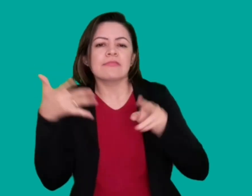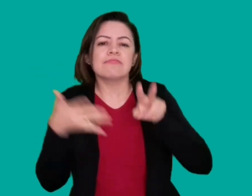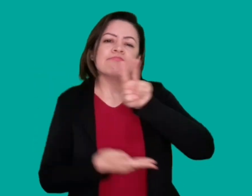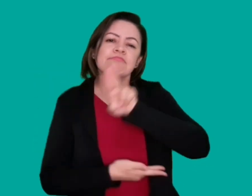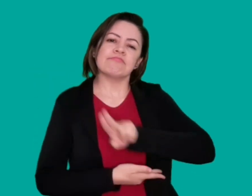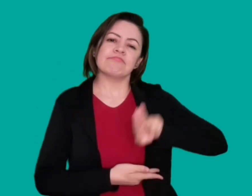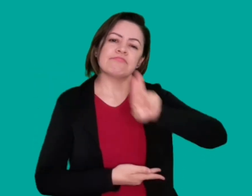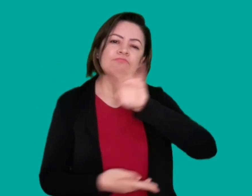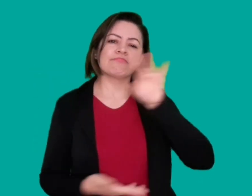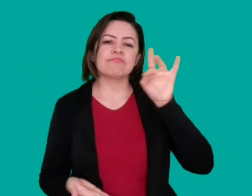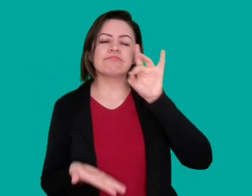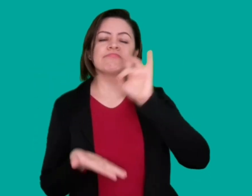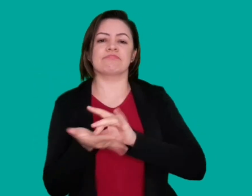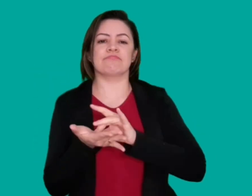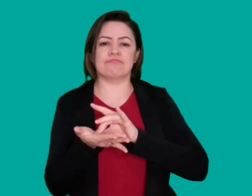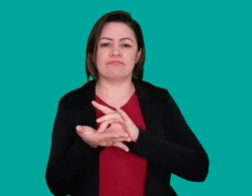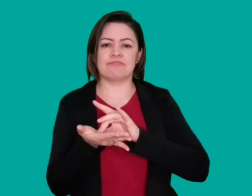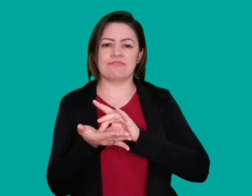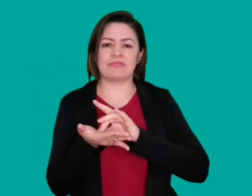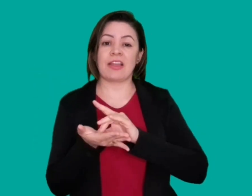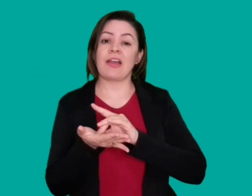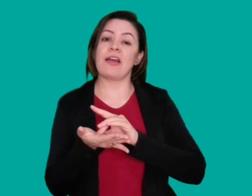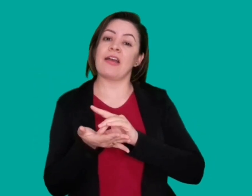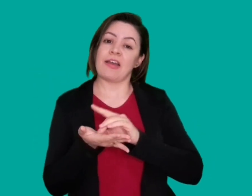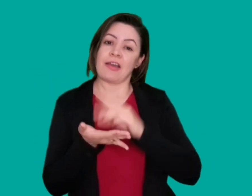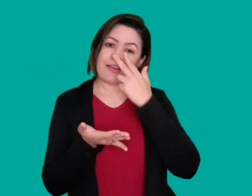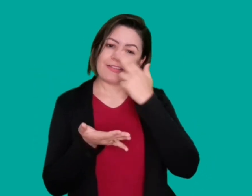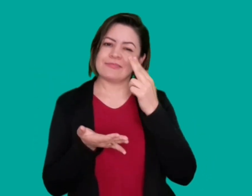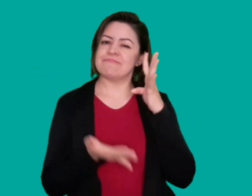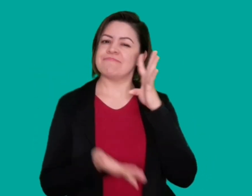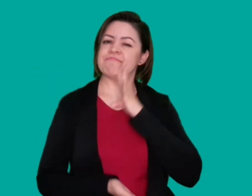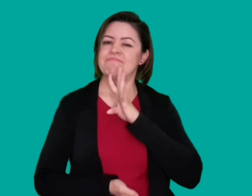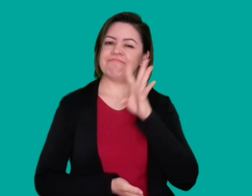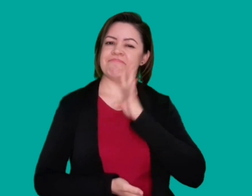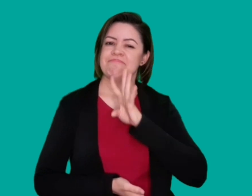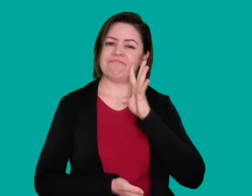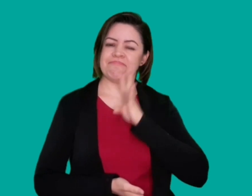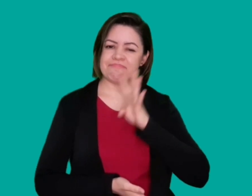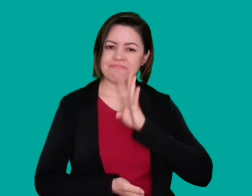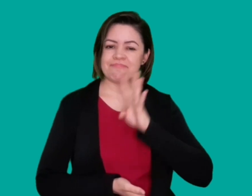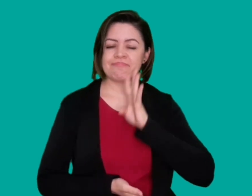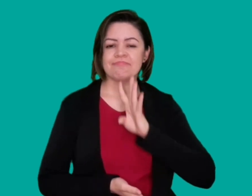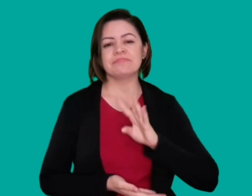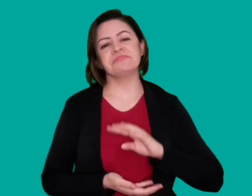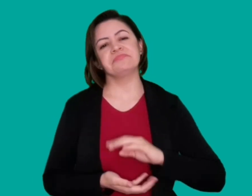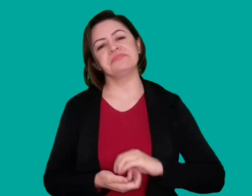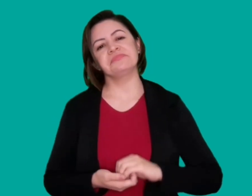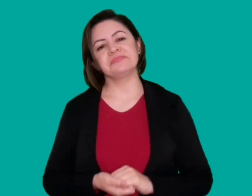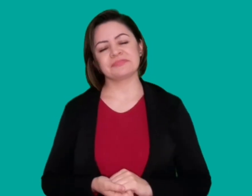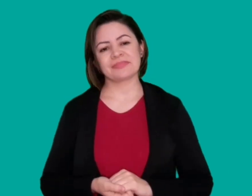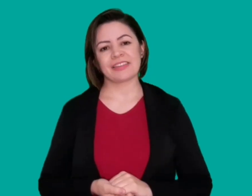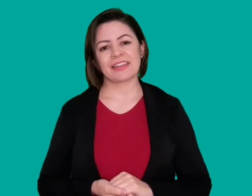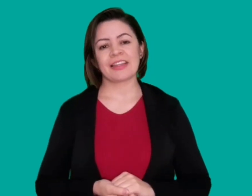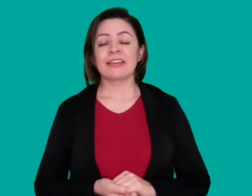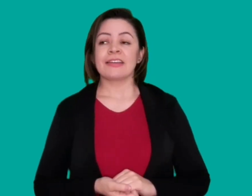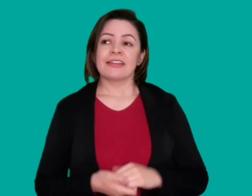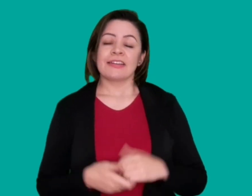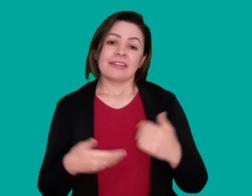e da libras né essa língua em uso a gente tá preparando para que seja bem legal para vocês